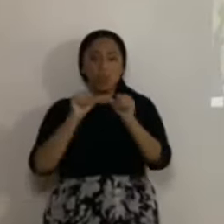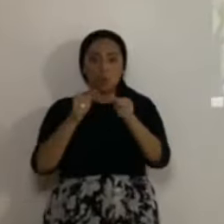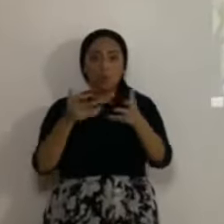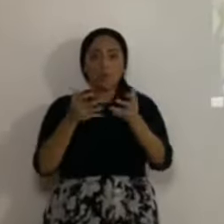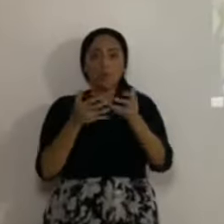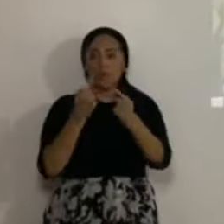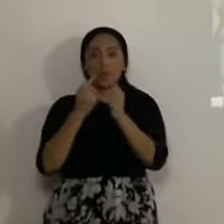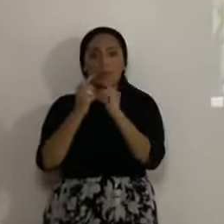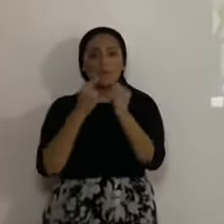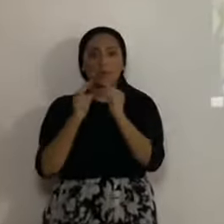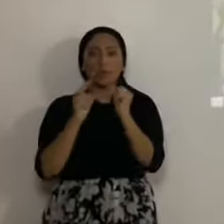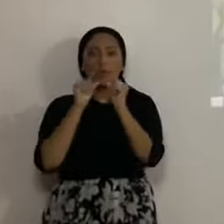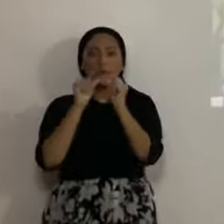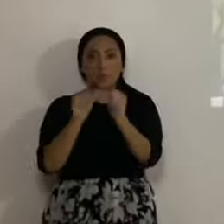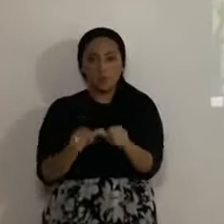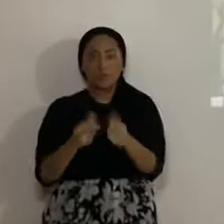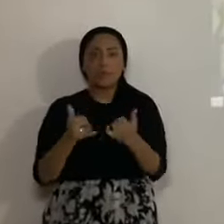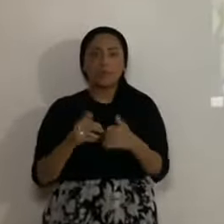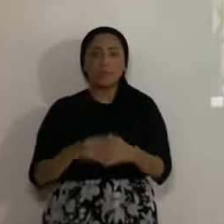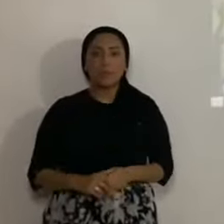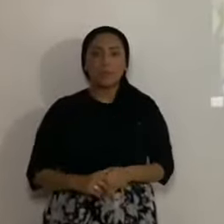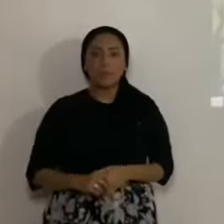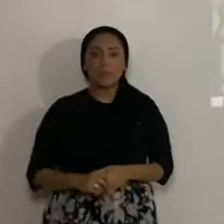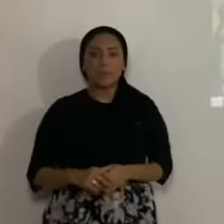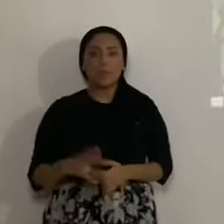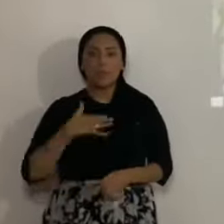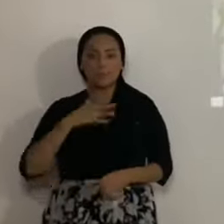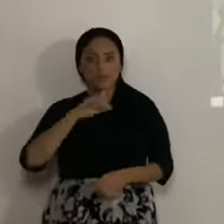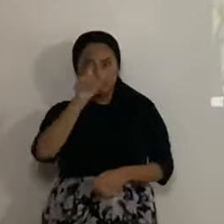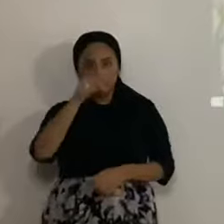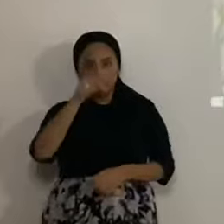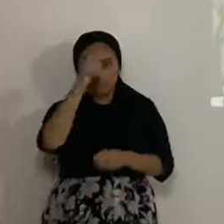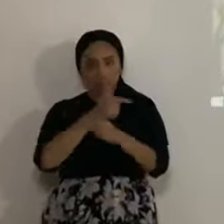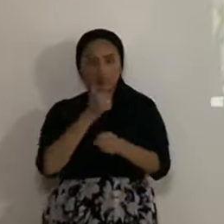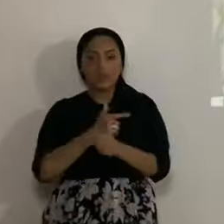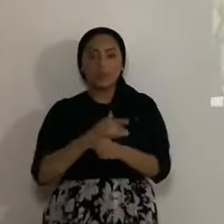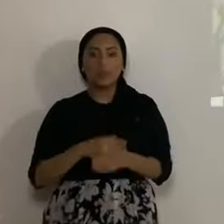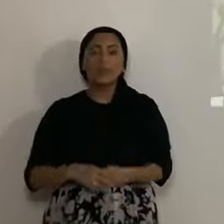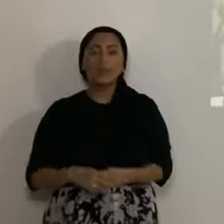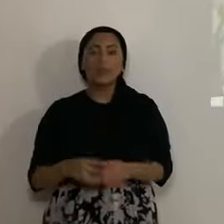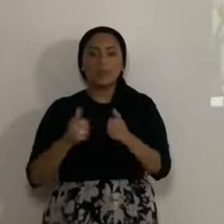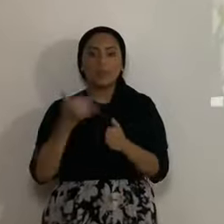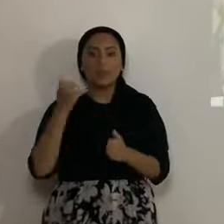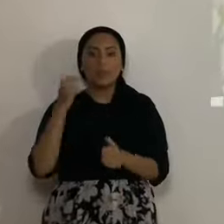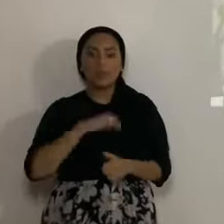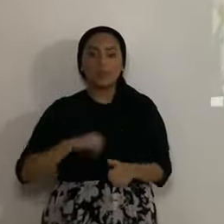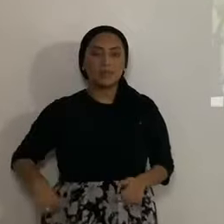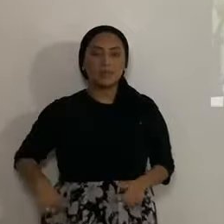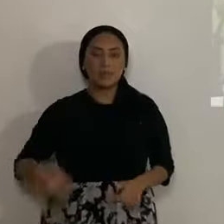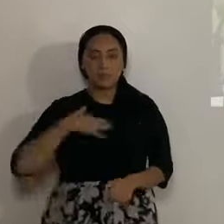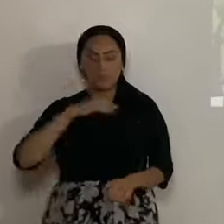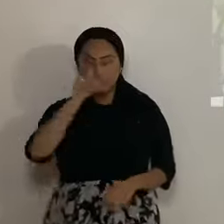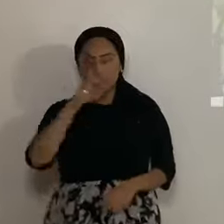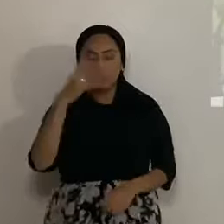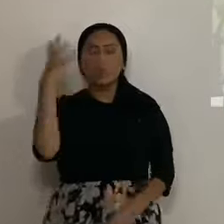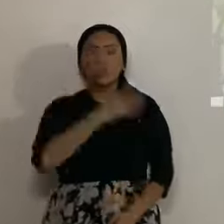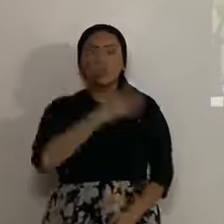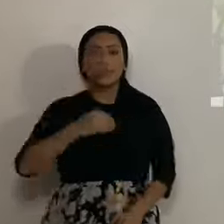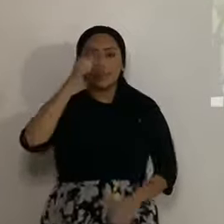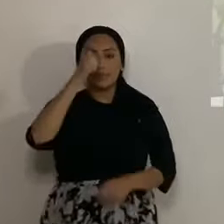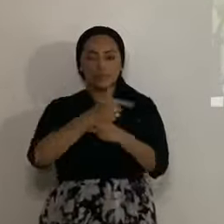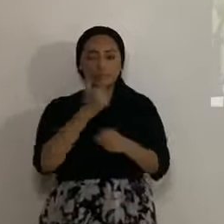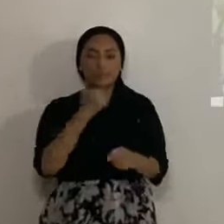amedrentar, ahora, te hago la pregunta, hermano, hermana, en Yashukamashiah, preciosos y